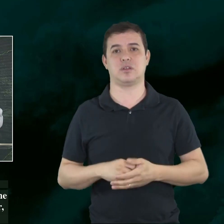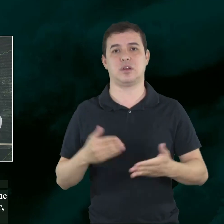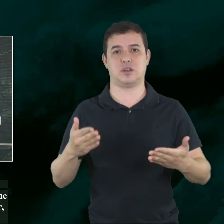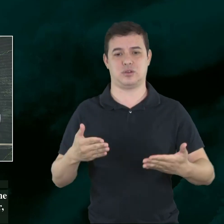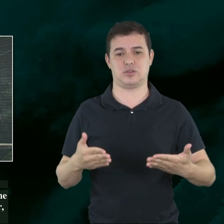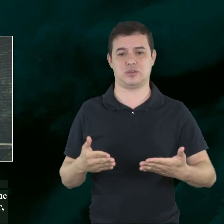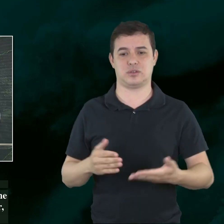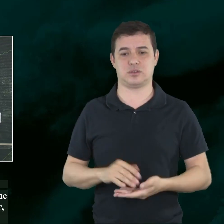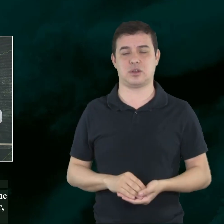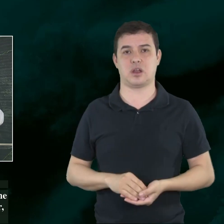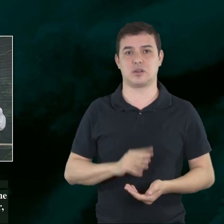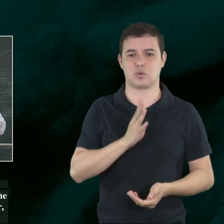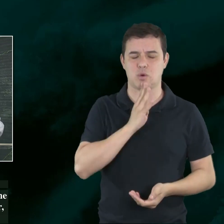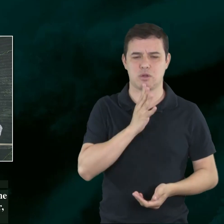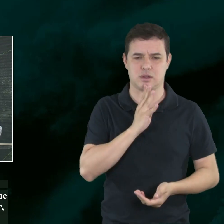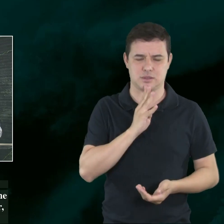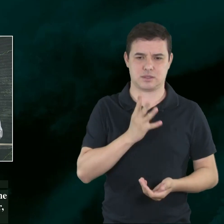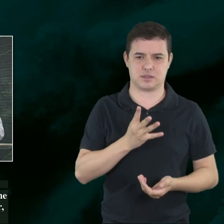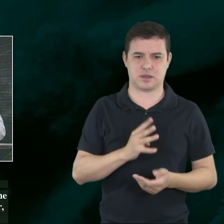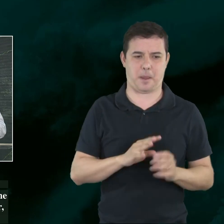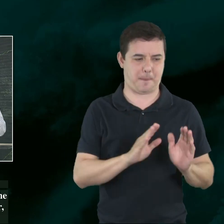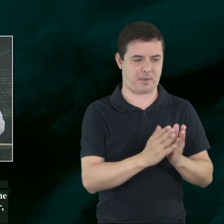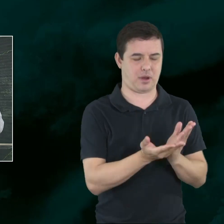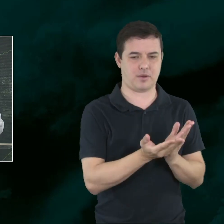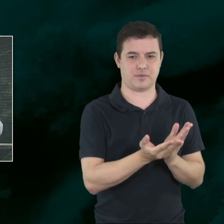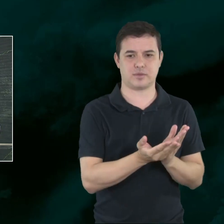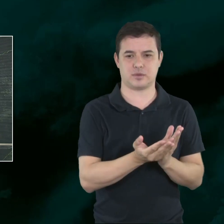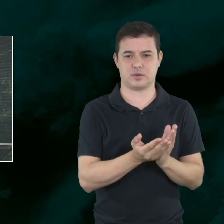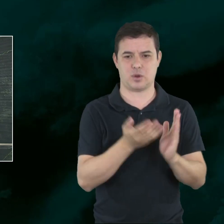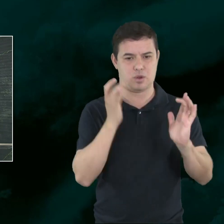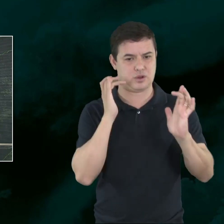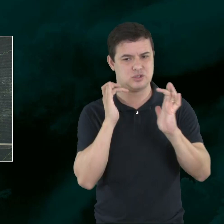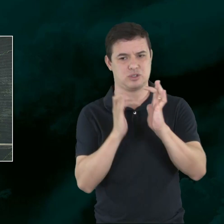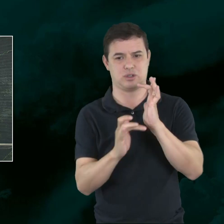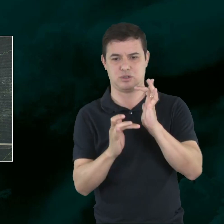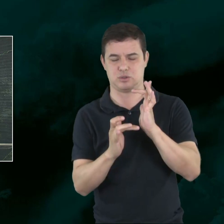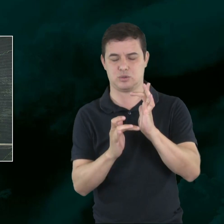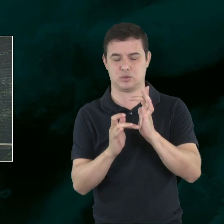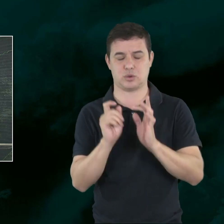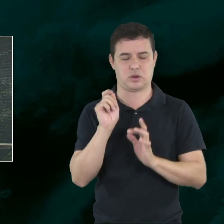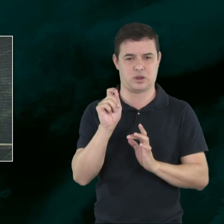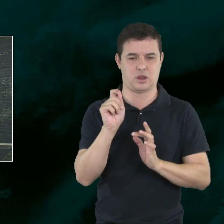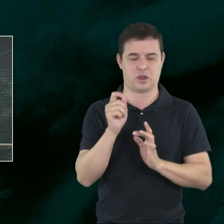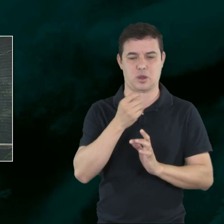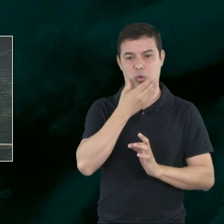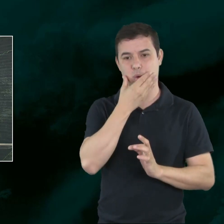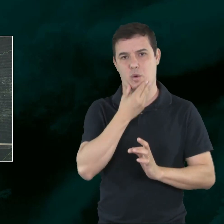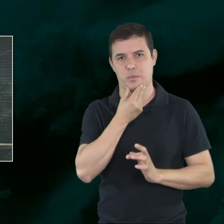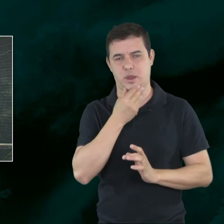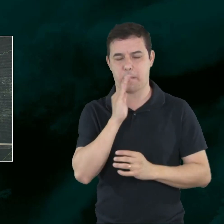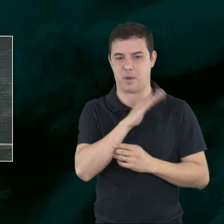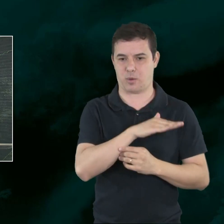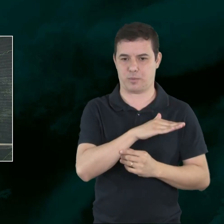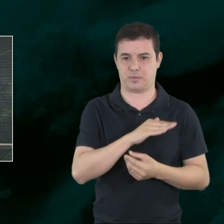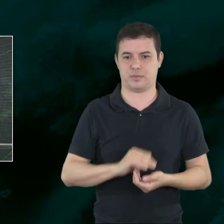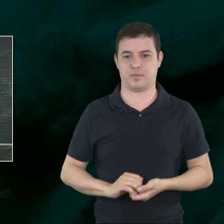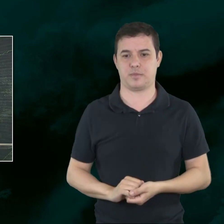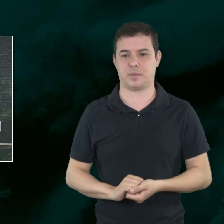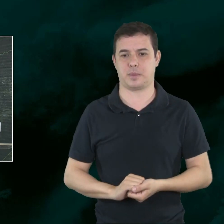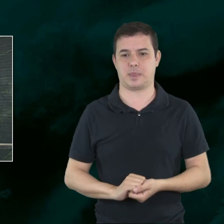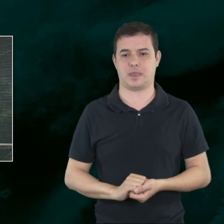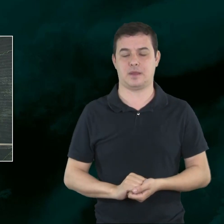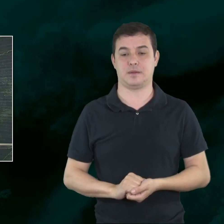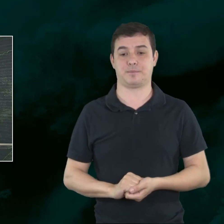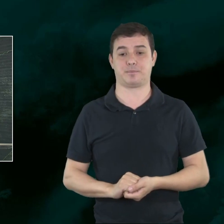forma, já têm essa noção, né, de que será o anticristo que virá, é o homem da iniquidade. Muito bem. Mas